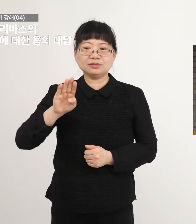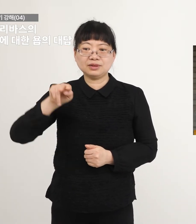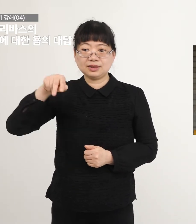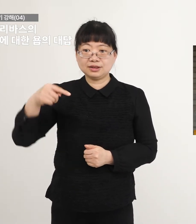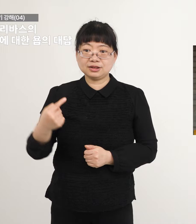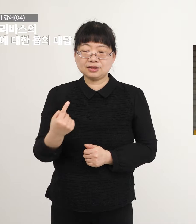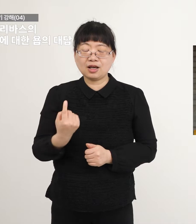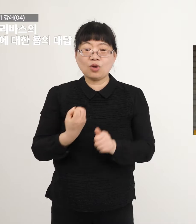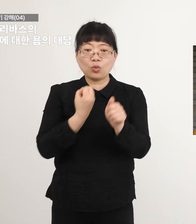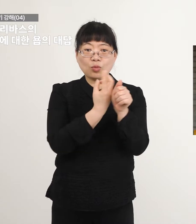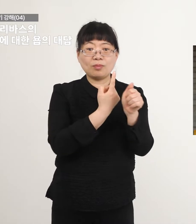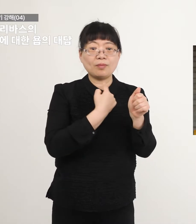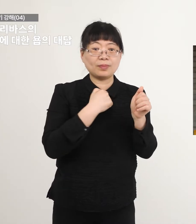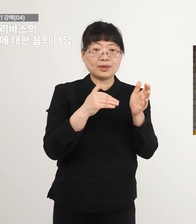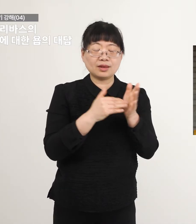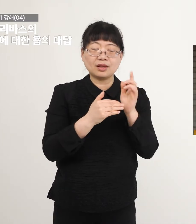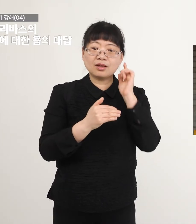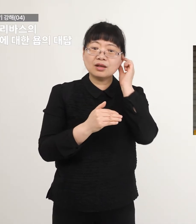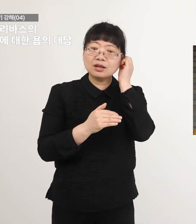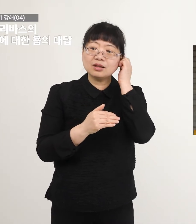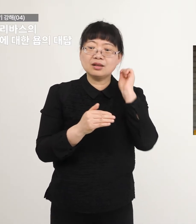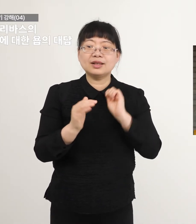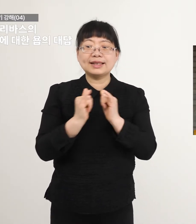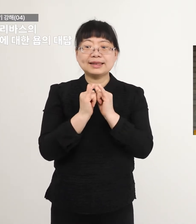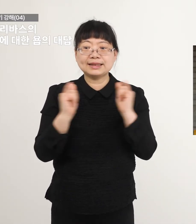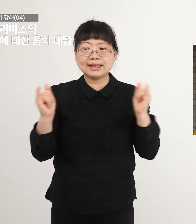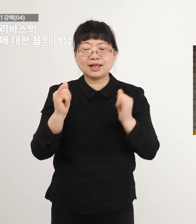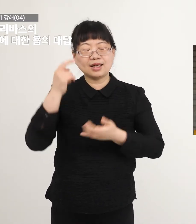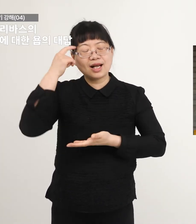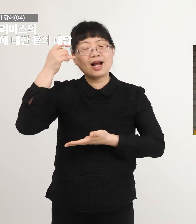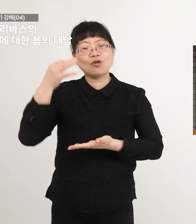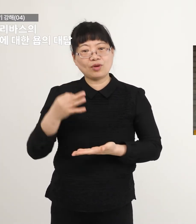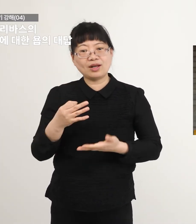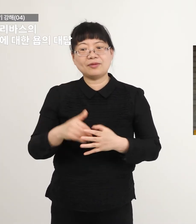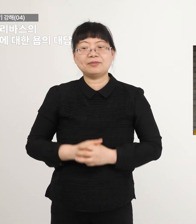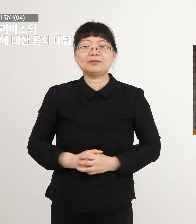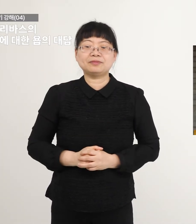엘리바스가 고발한 인간관입니다.